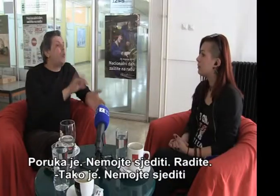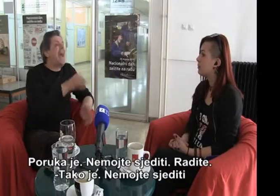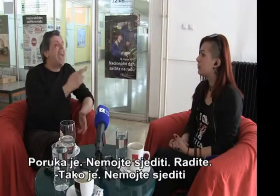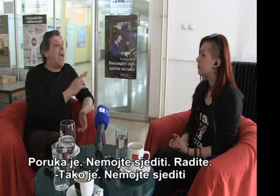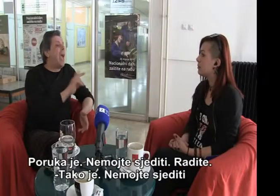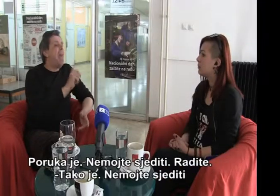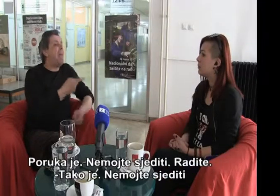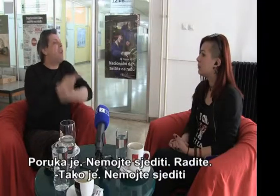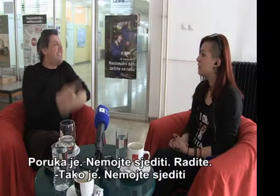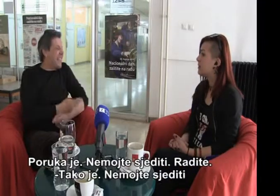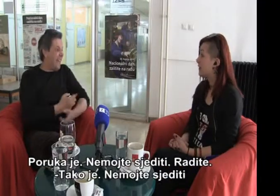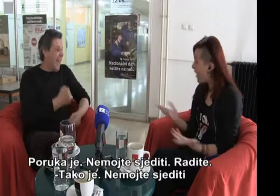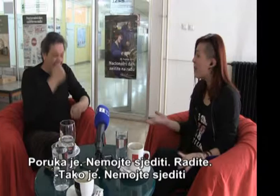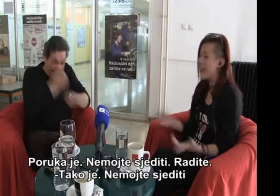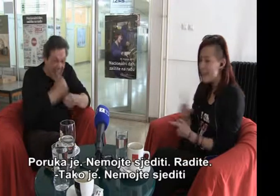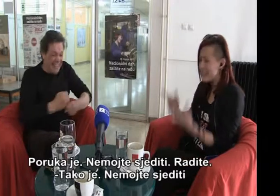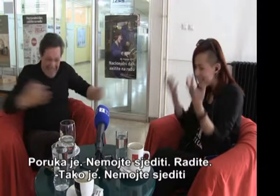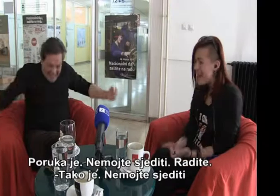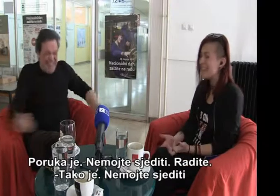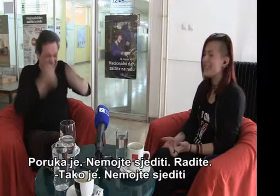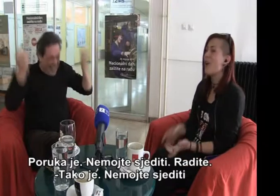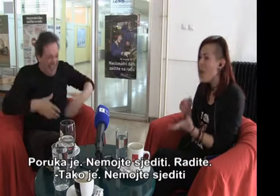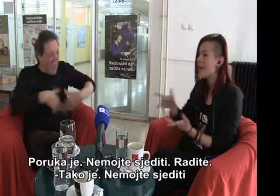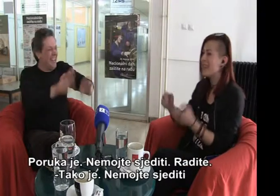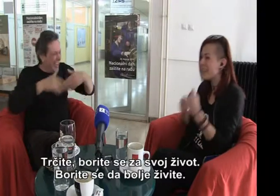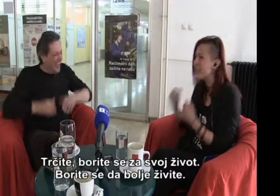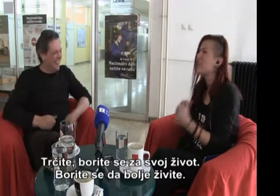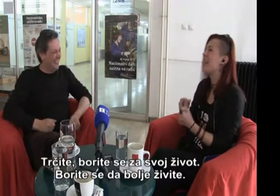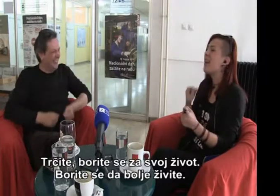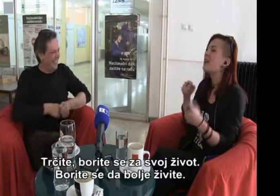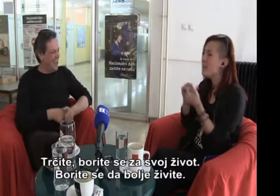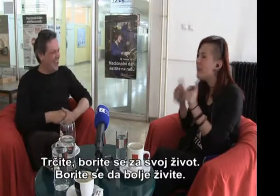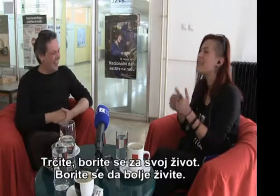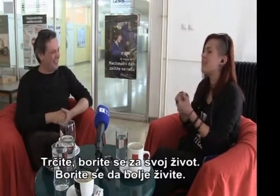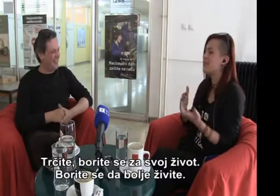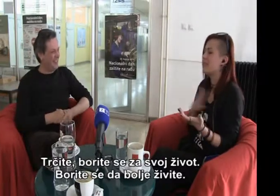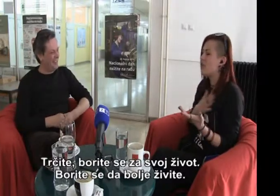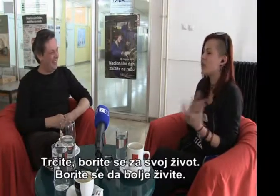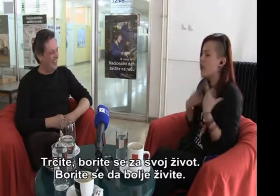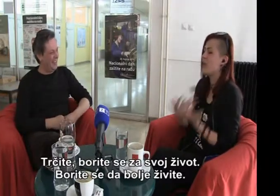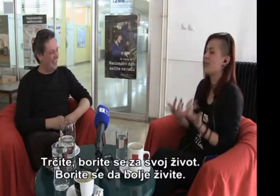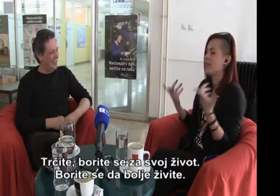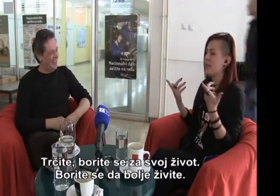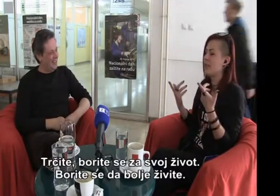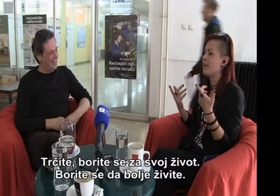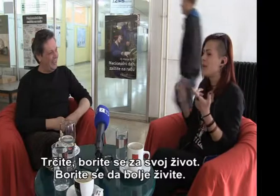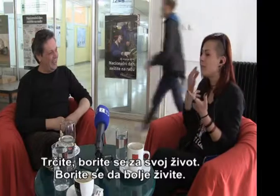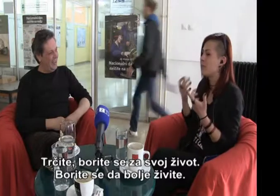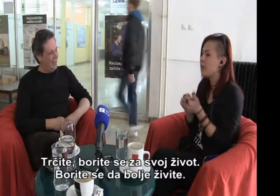Poruka je... Nemojte sjediti. Dakle, radite. Nemojte sjediti, hodite, pešite, bojite se da svoj život i bojite